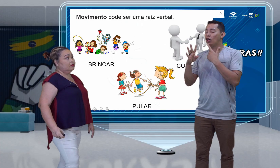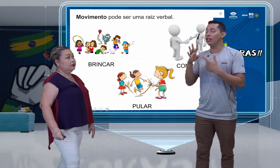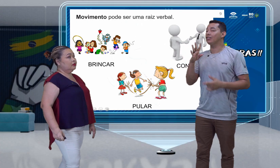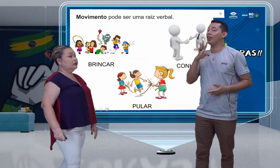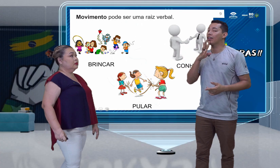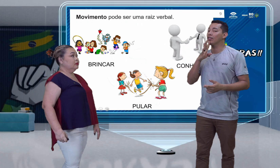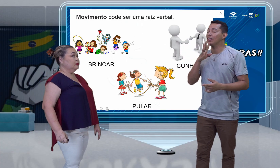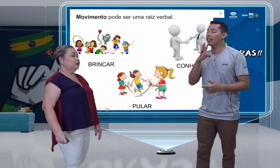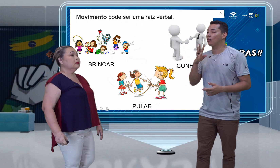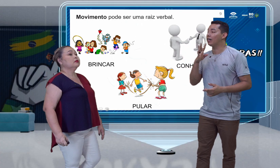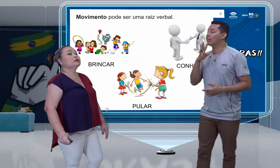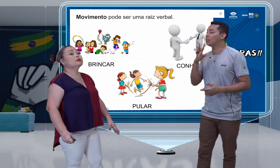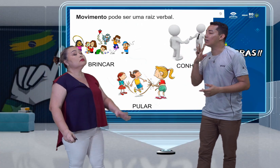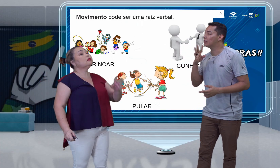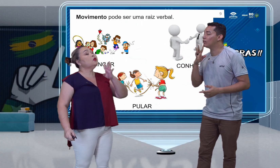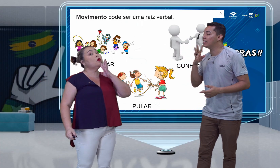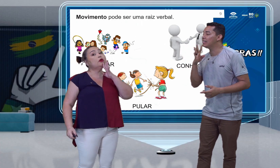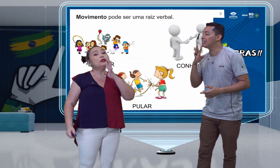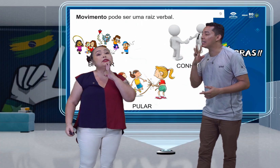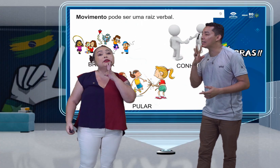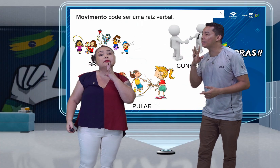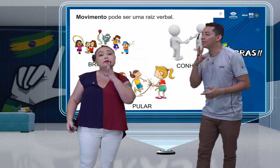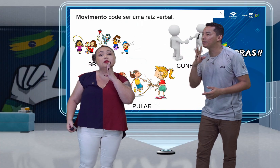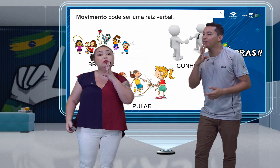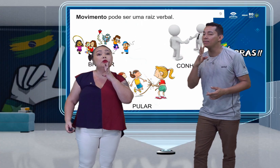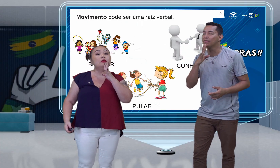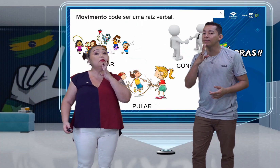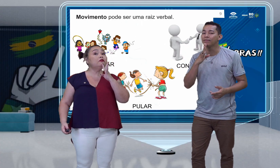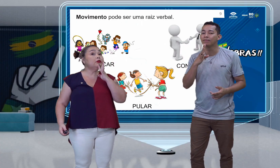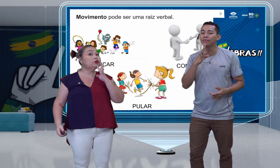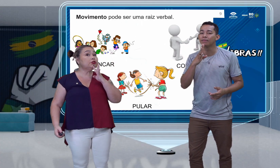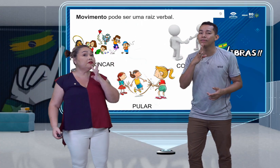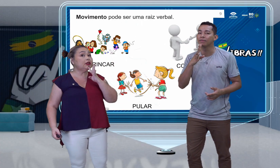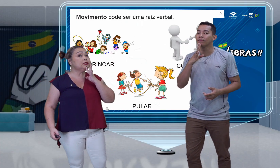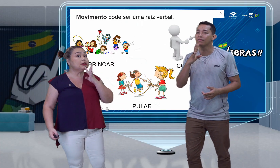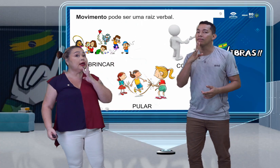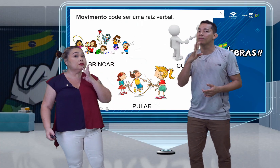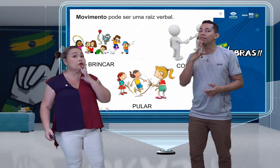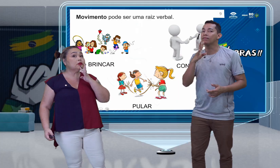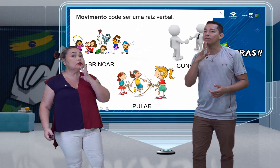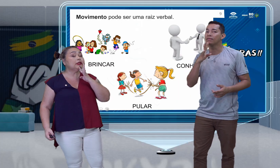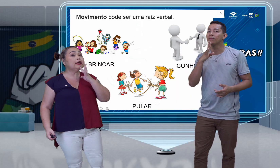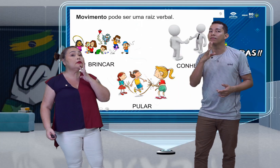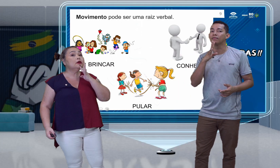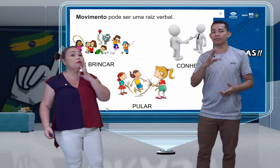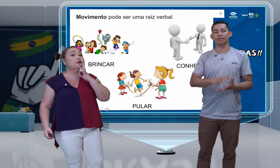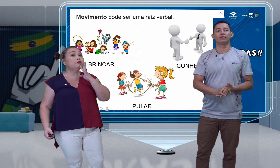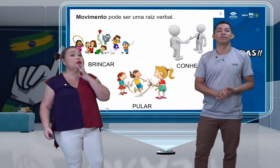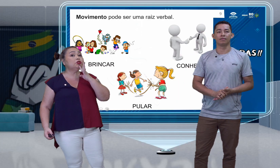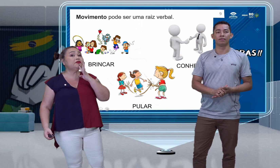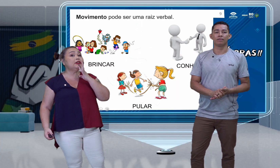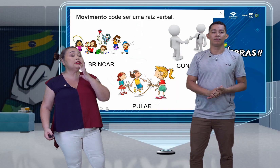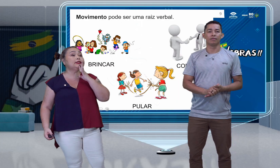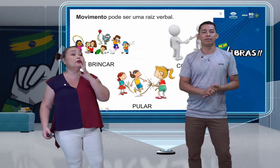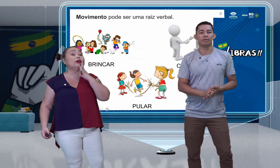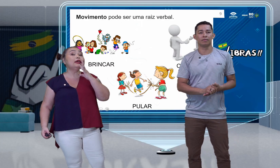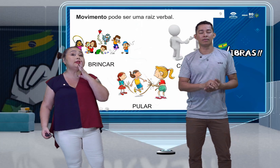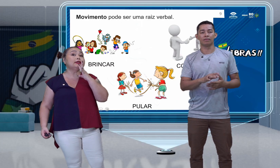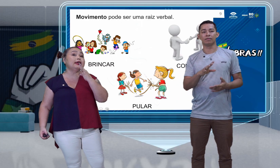2 toquinhos aqui no queixo, ó. Conhecer. Movimentos diferenciados, tá? Movimentos diferenciados. Esse aqui, ele